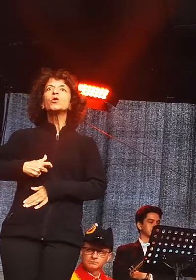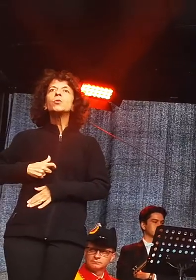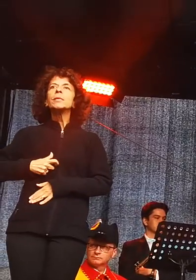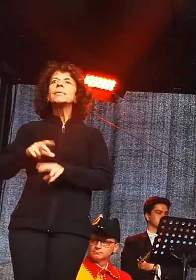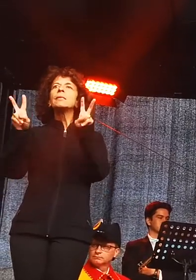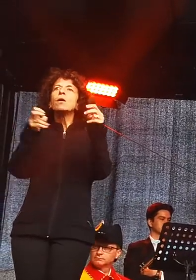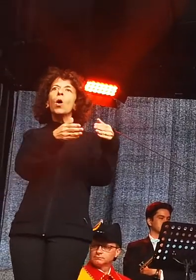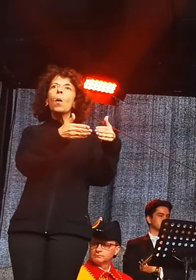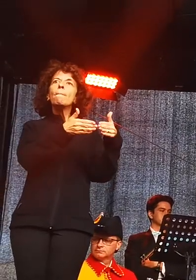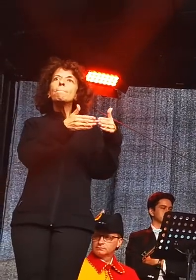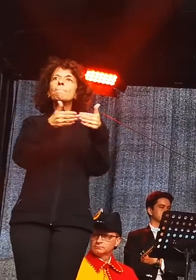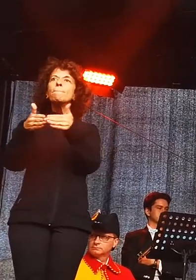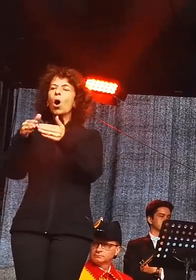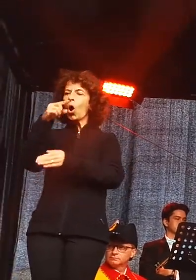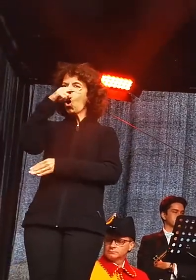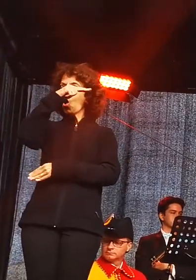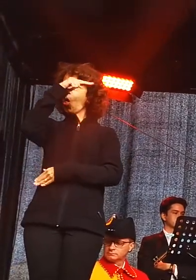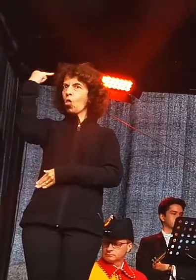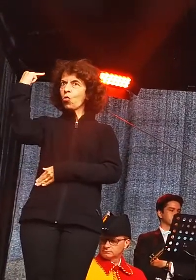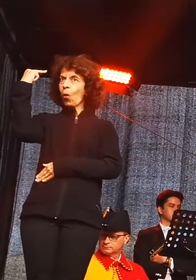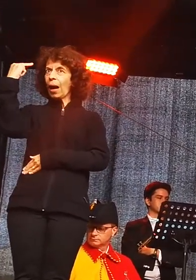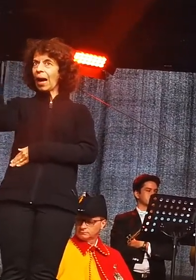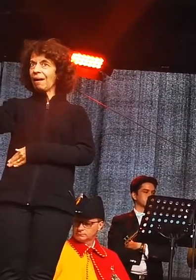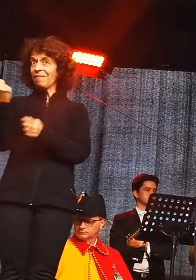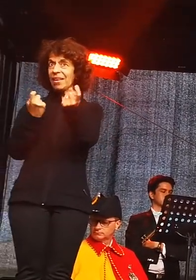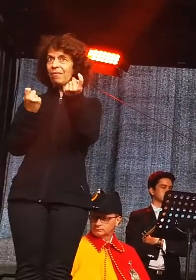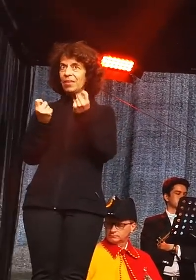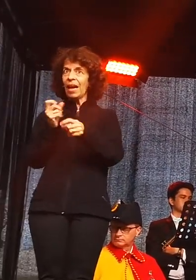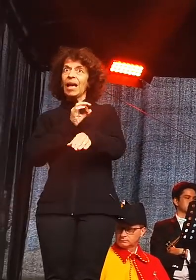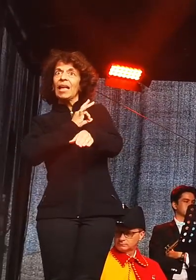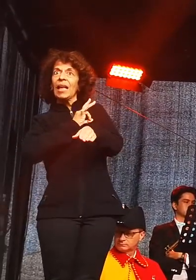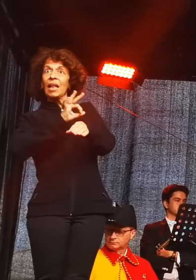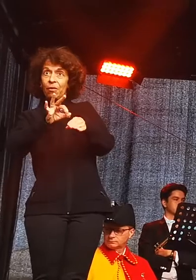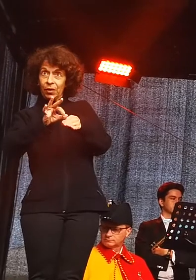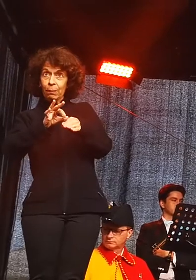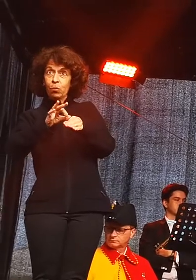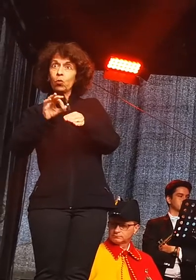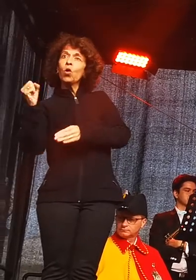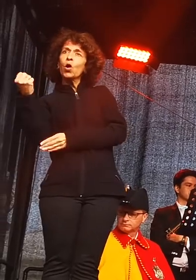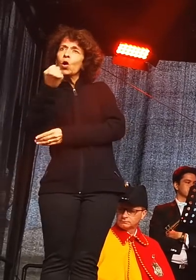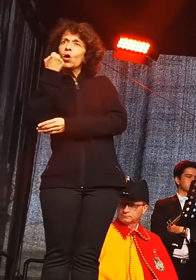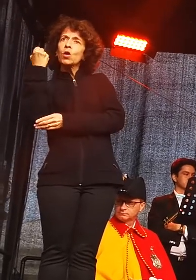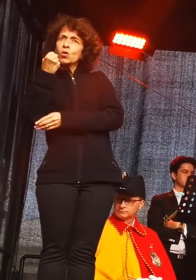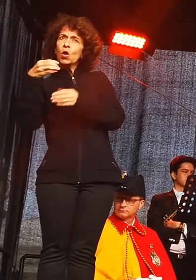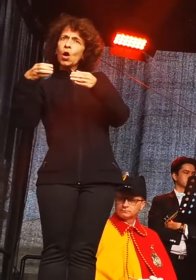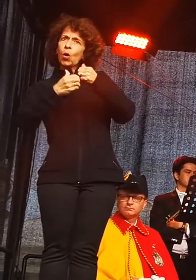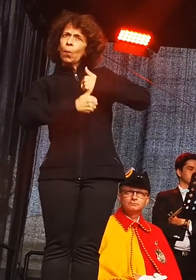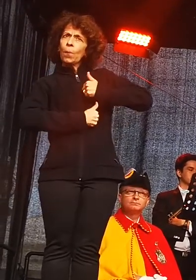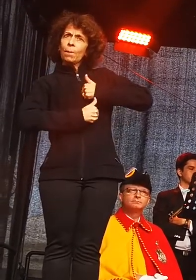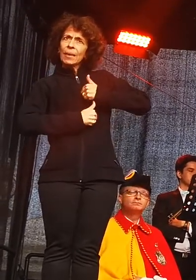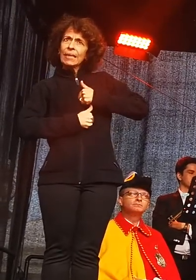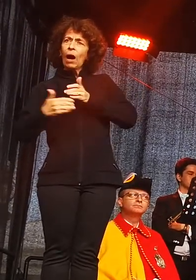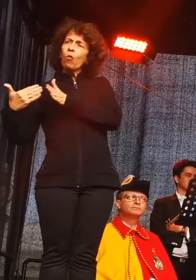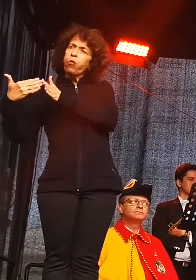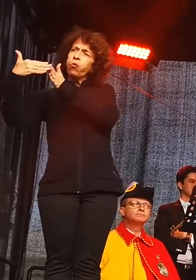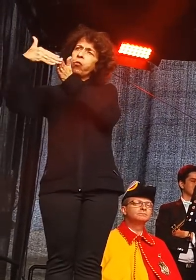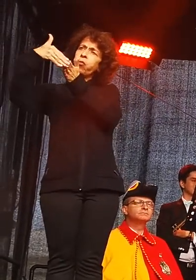Port-Noir. Deux compagnies de militaires fribourgeoises et soleroises arrivent à Genève par la voie